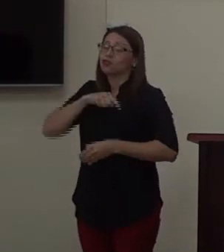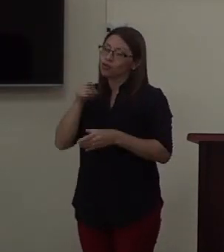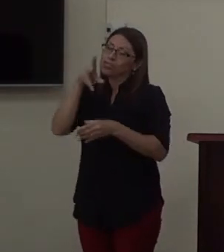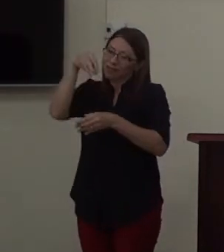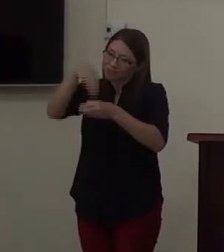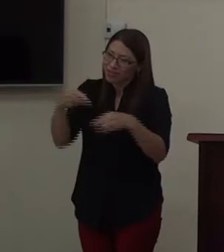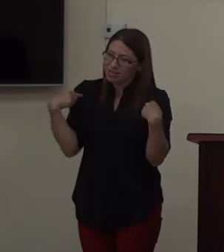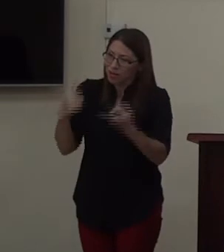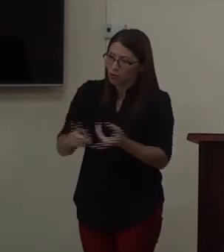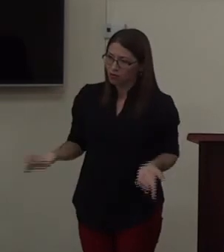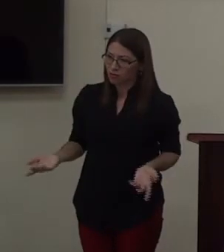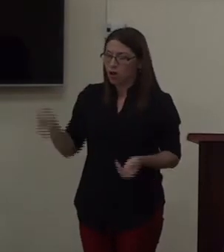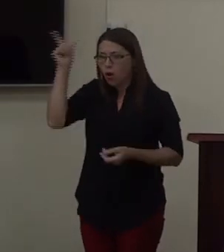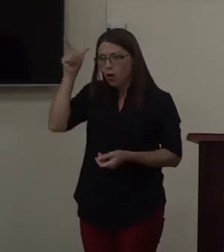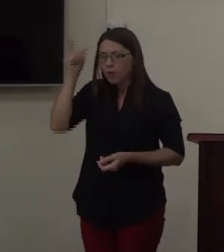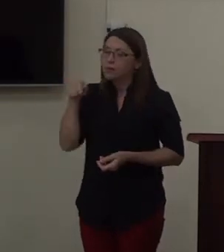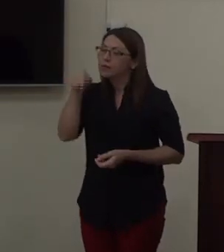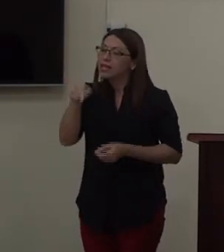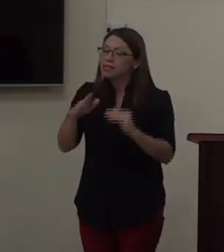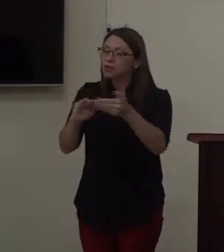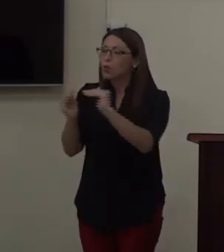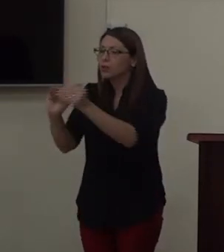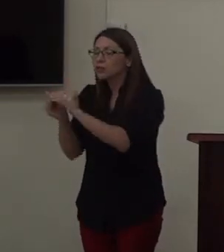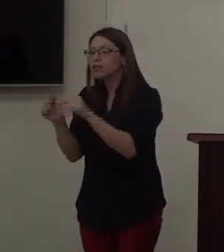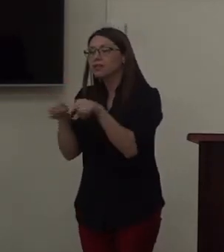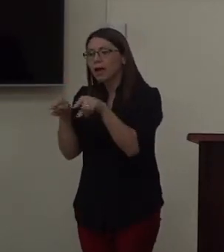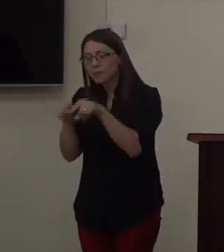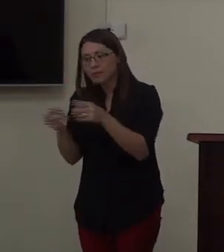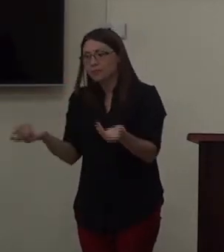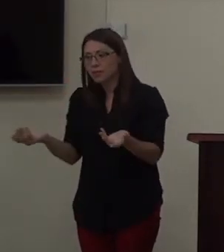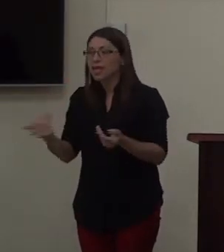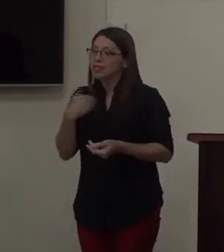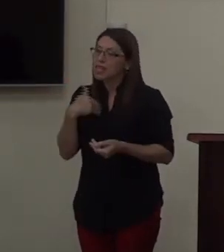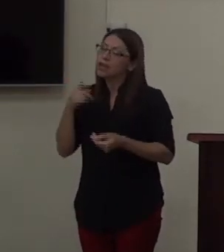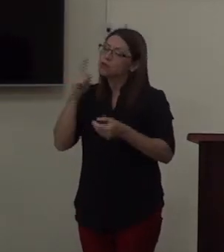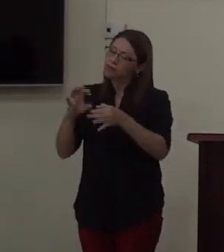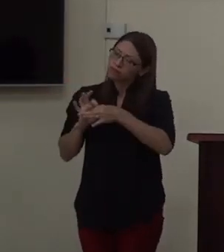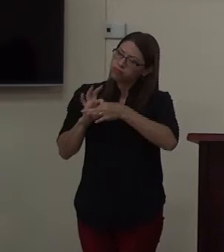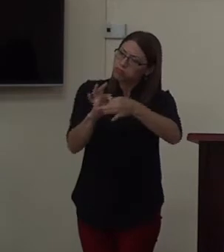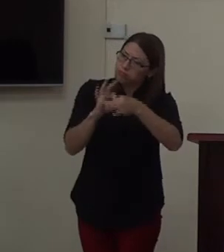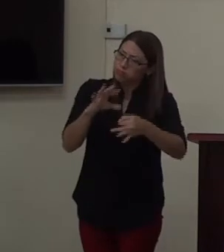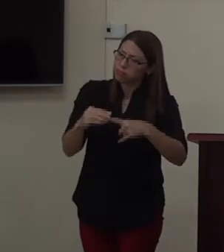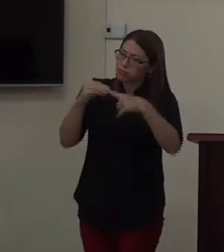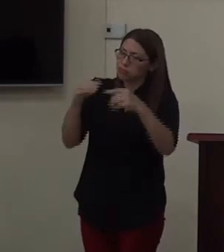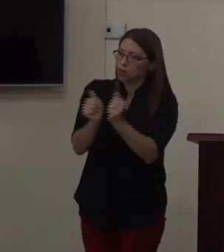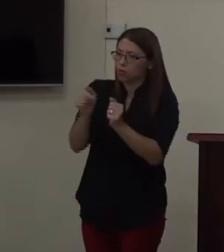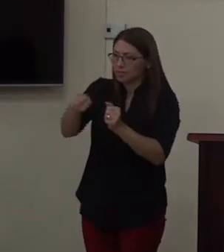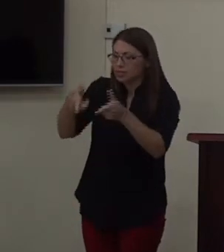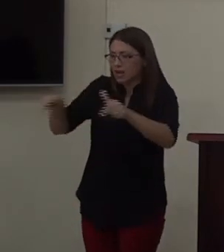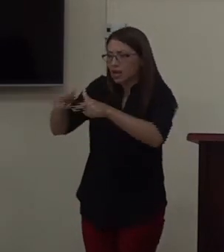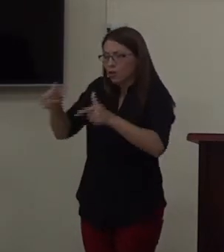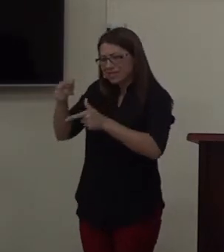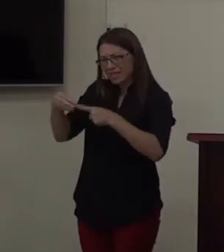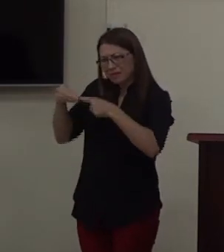español. Entonces, obviamente, pues estas comunidades también tienen una relación particular con las lenguas hipercentrales.